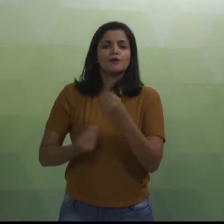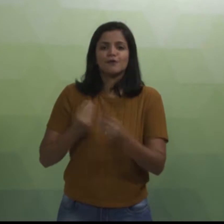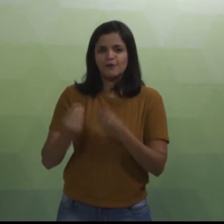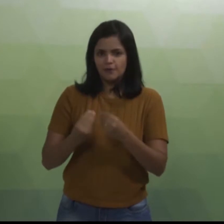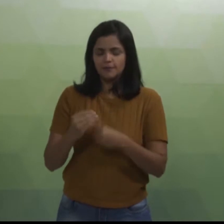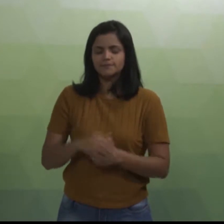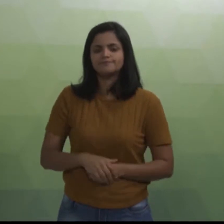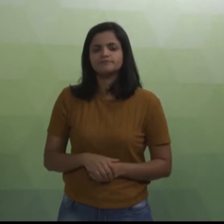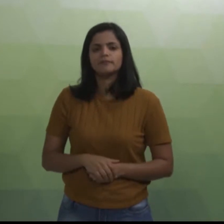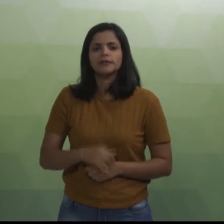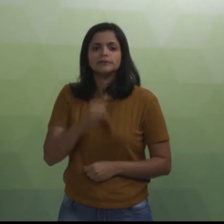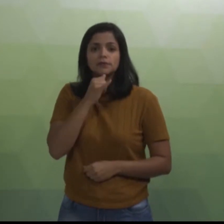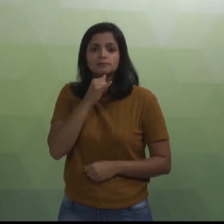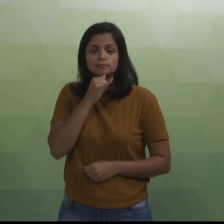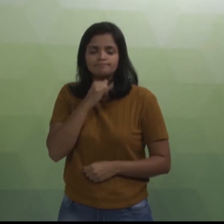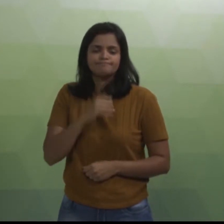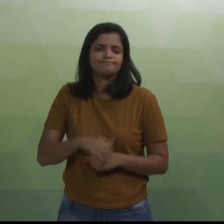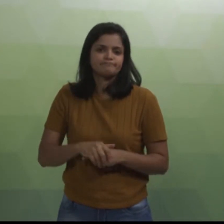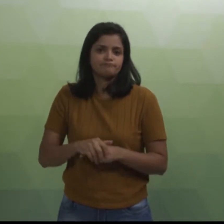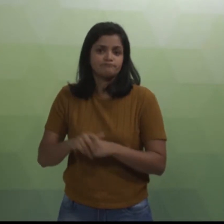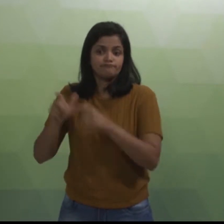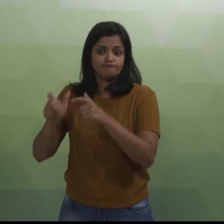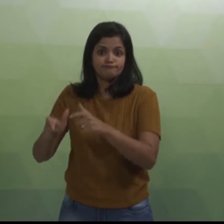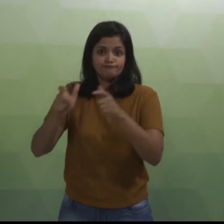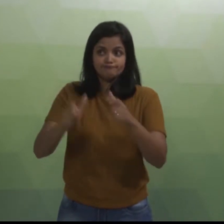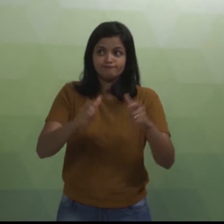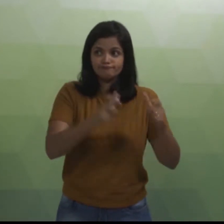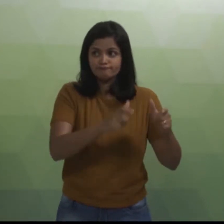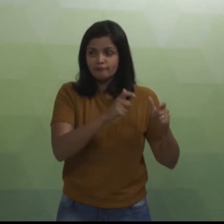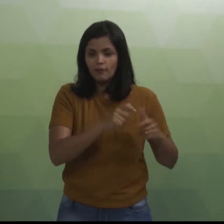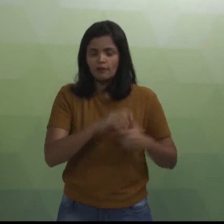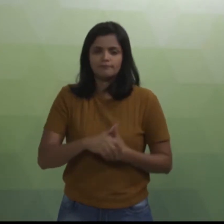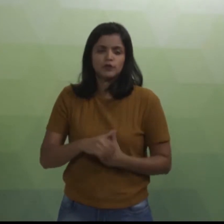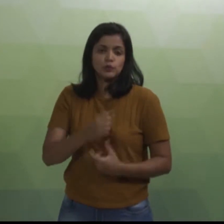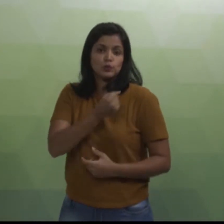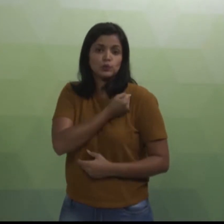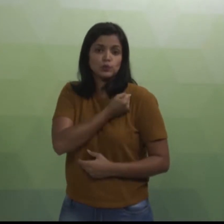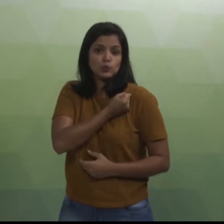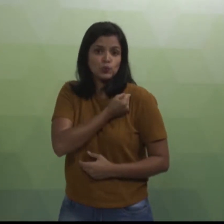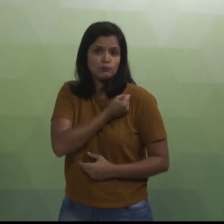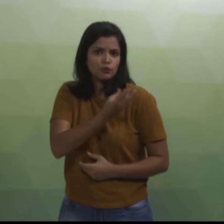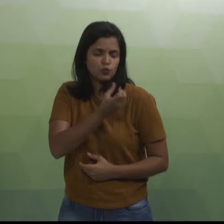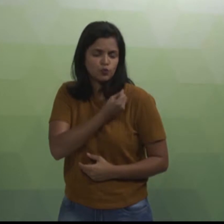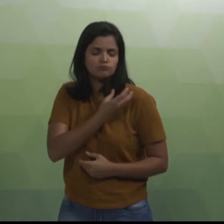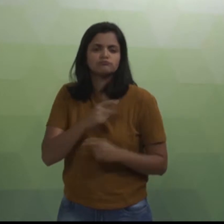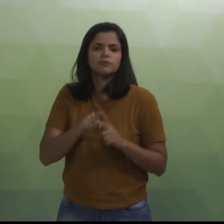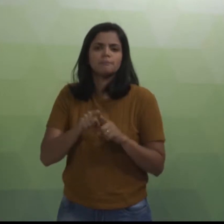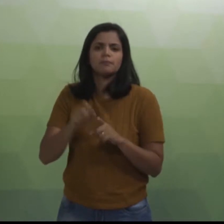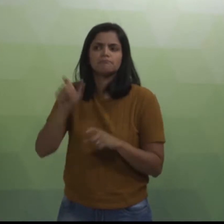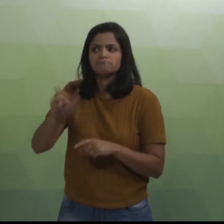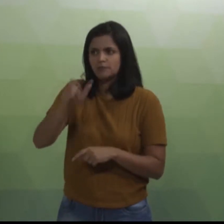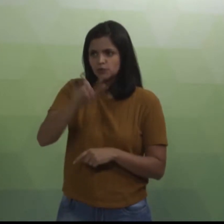que é um processo que ocorre na língua de sinais. Por exemplo, temos ali os espaços,